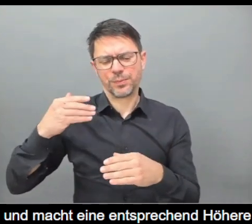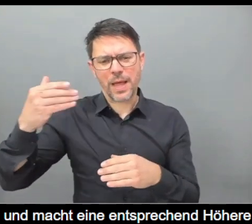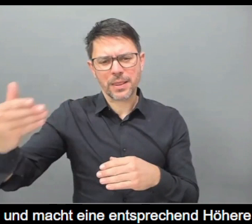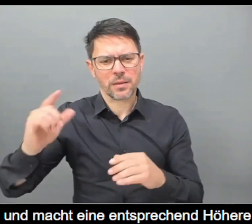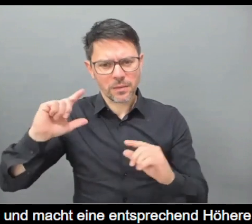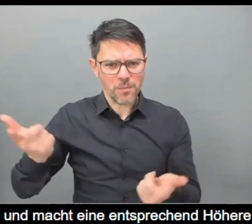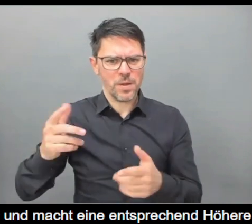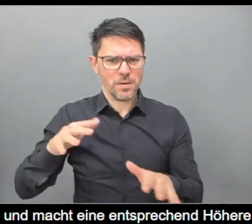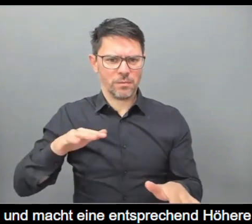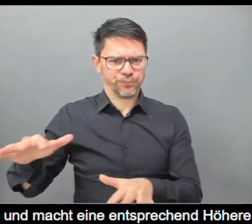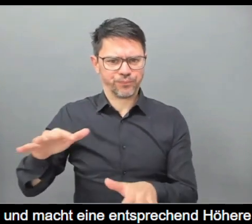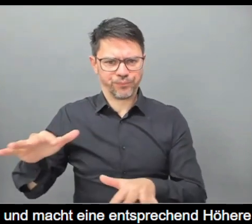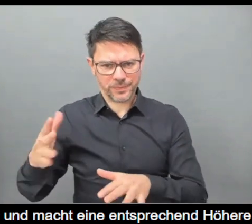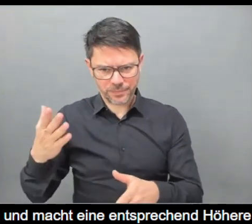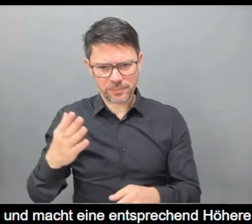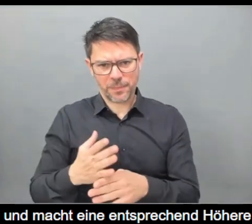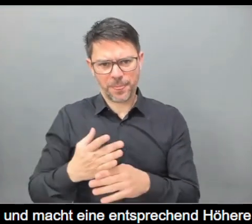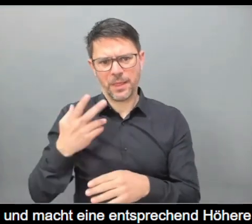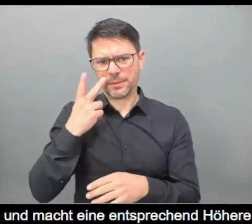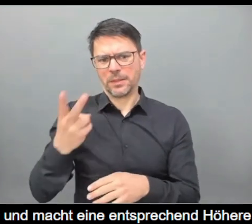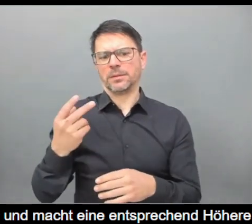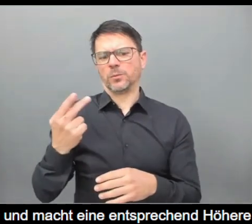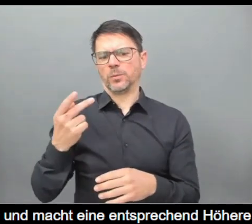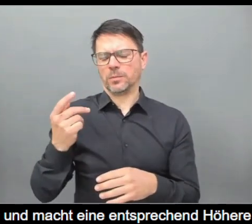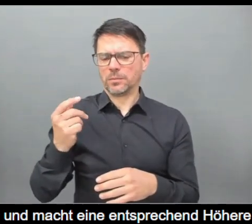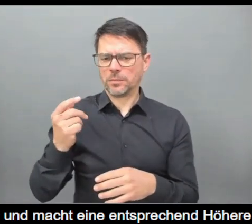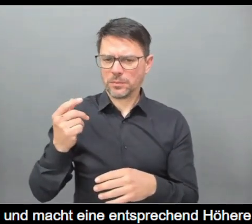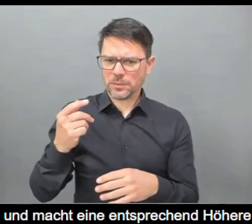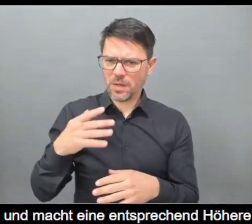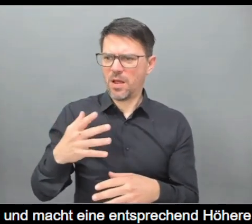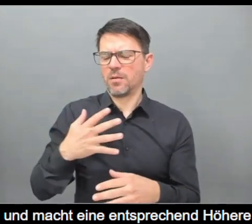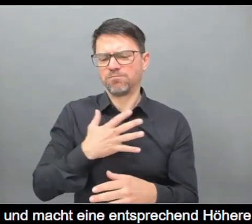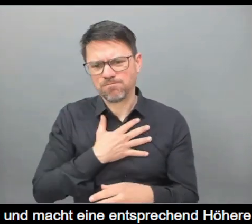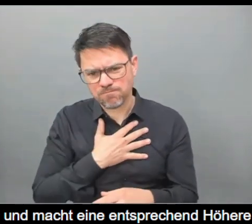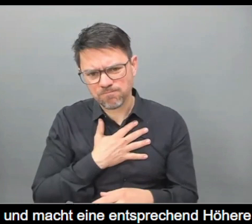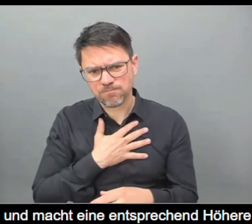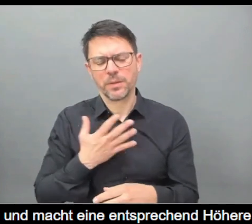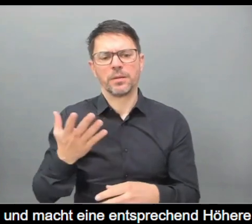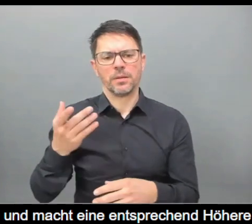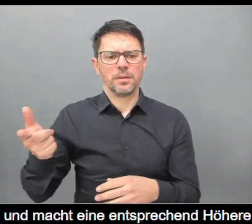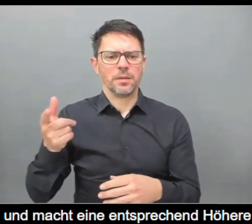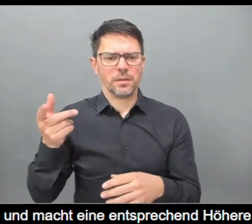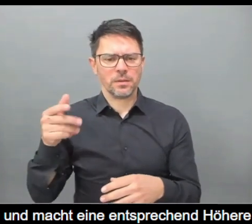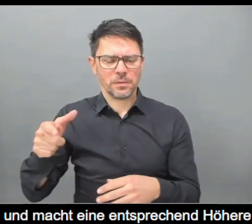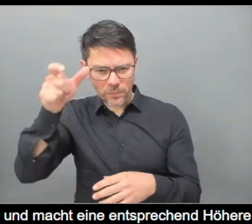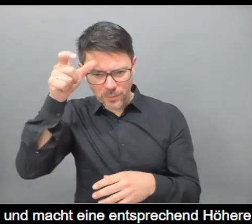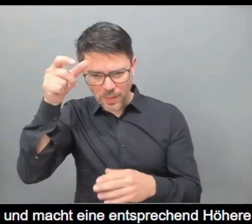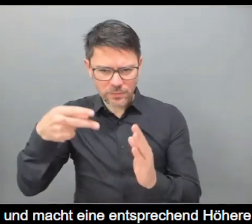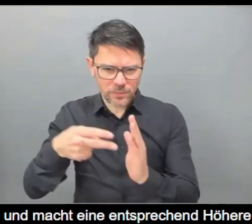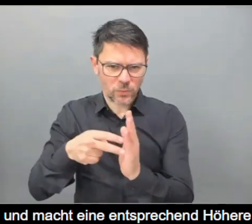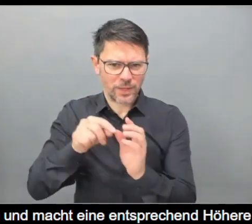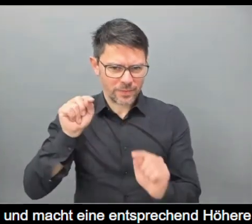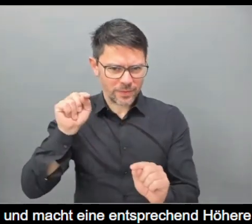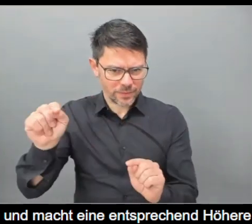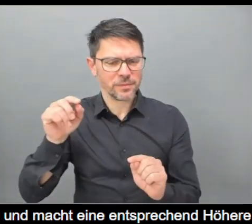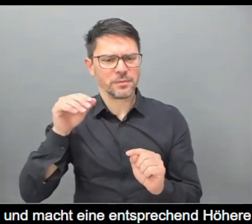Zahllose Menschen in der Region sind verletzt, sind ohne Obdach, sind ohne angemessene Versorgung oder